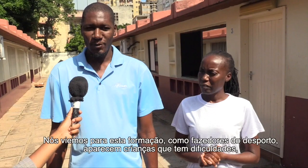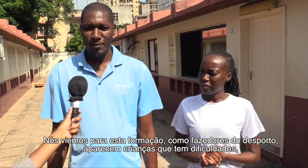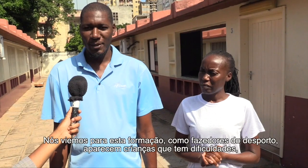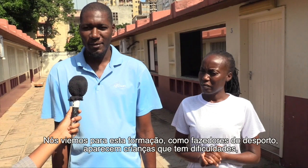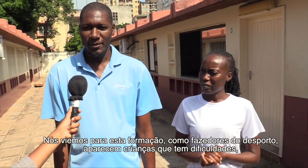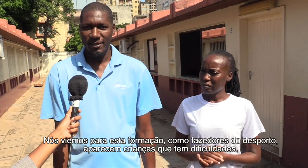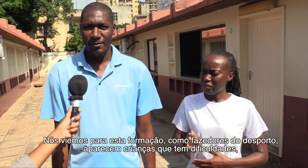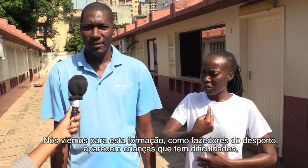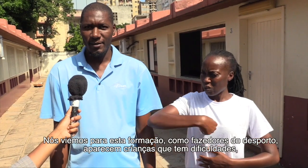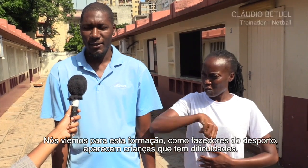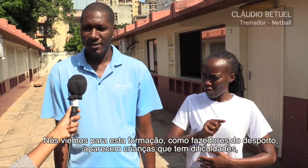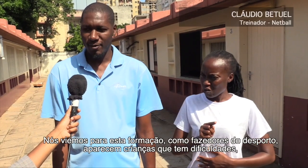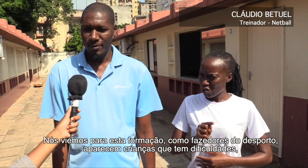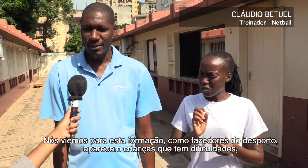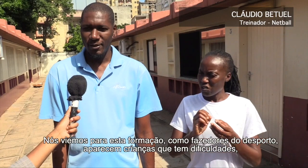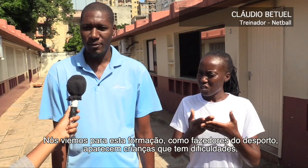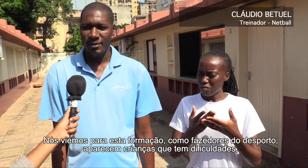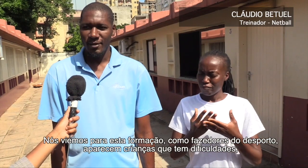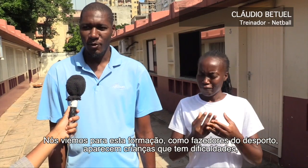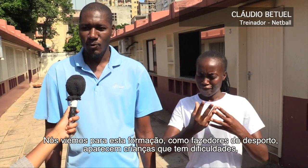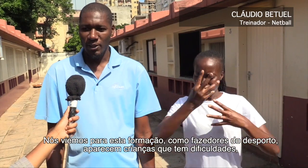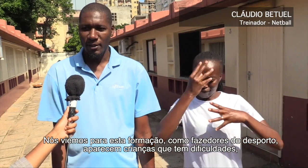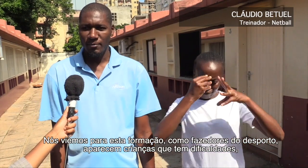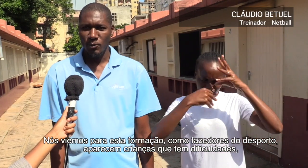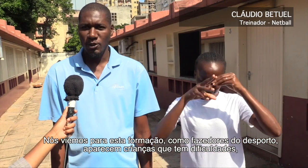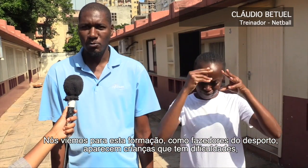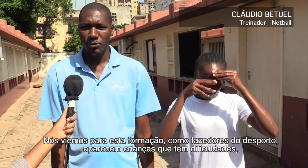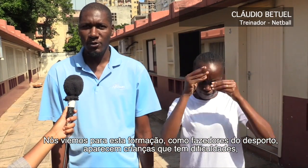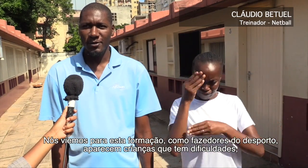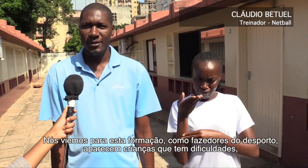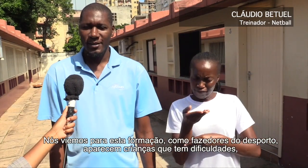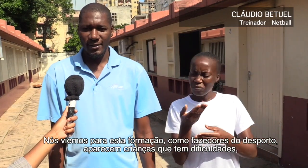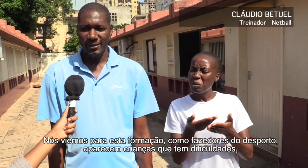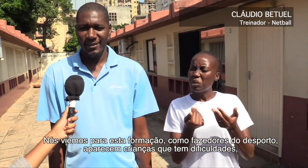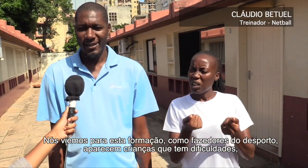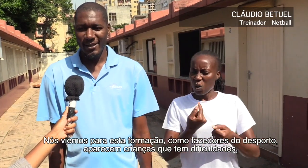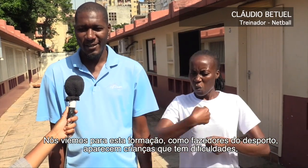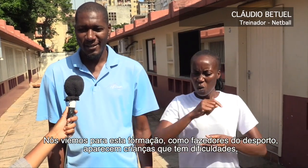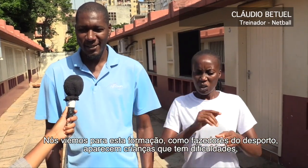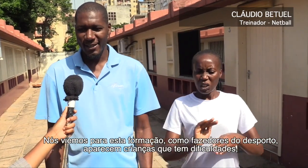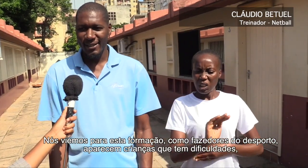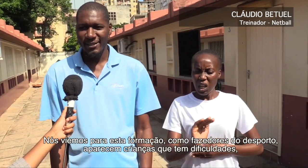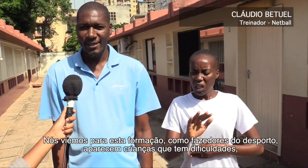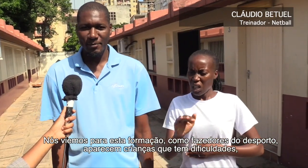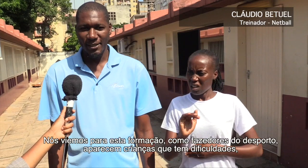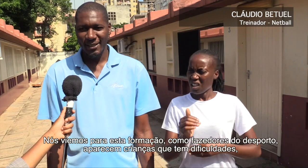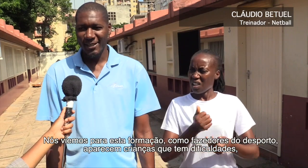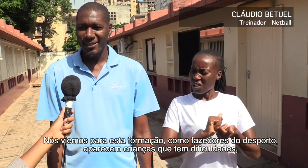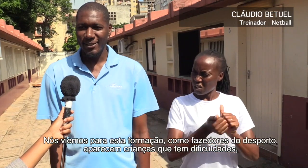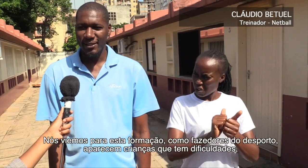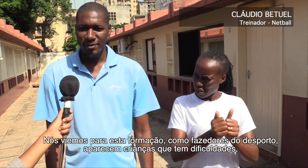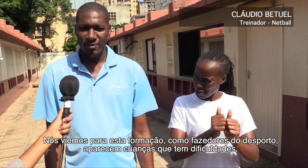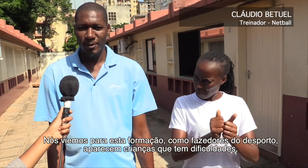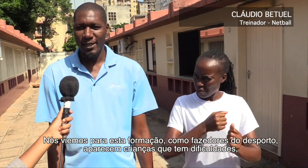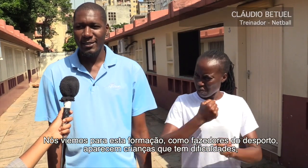Nós viemos para essa formação. Como nós trabalhamos com o desporto, nas crianças já aparecem